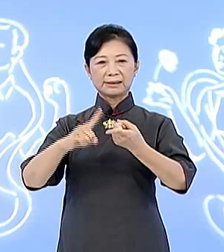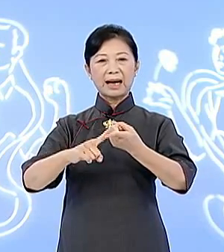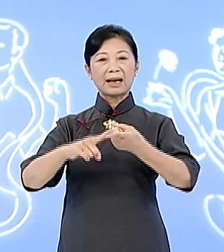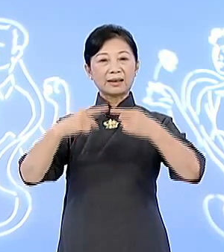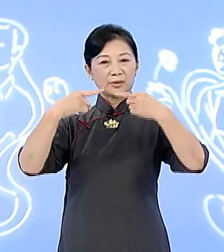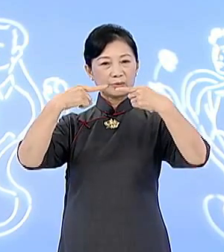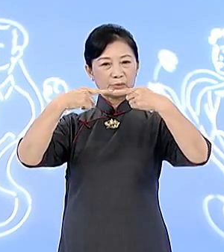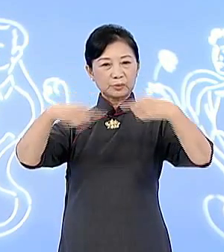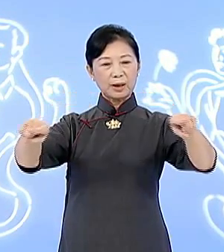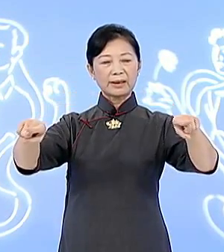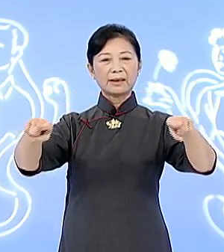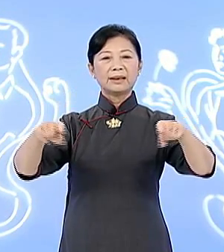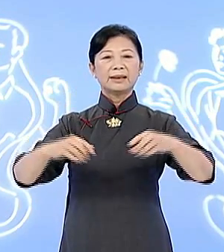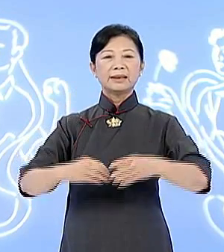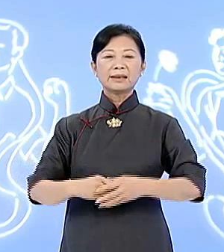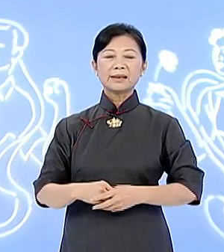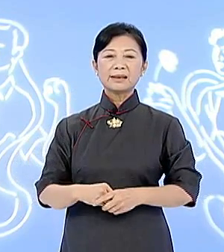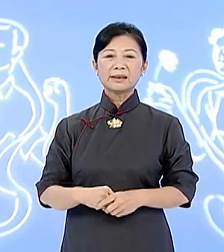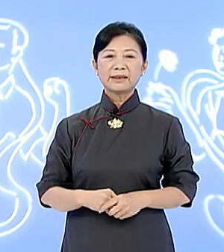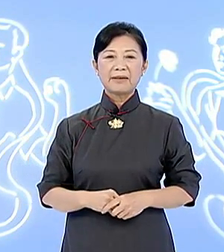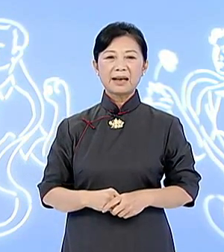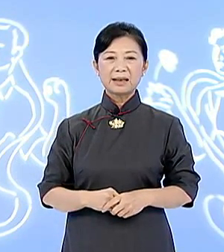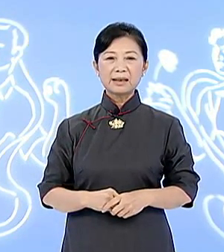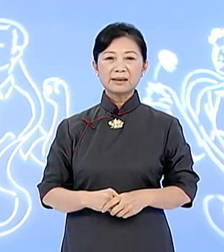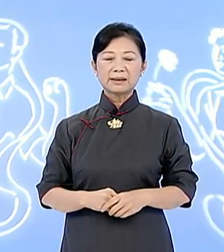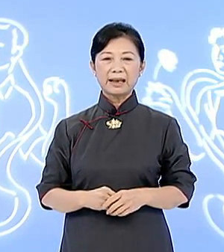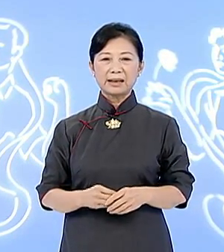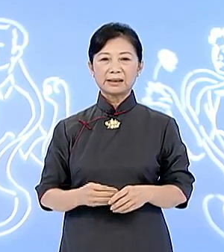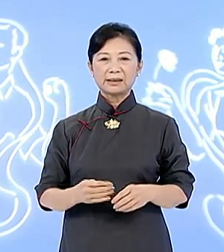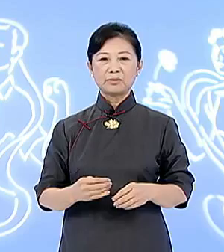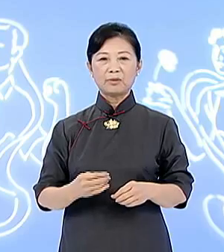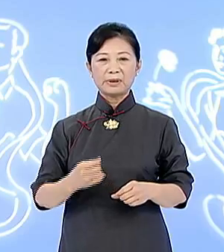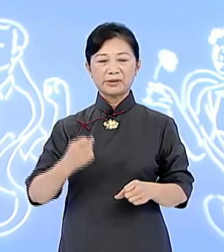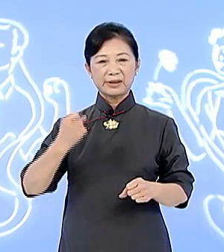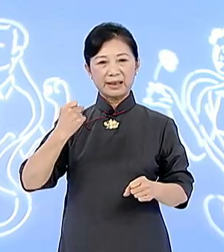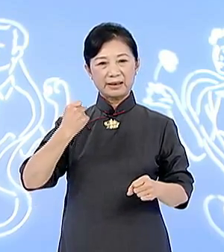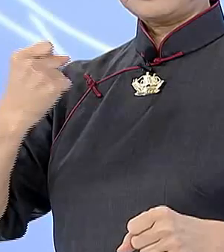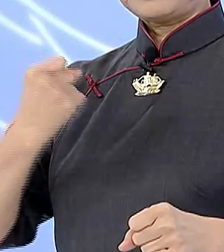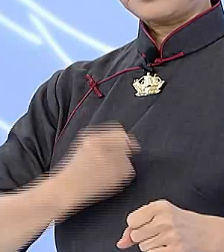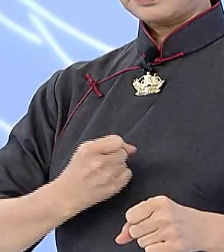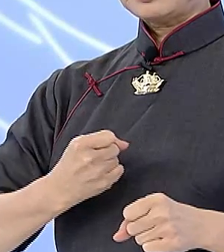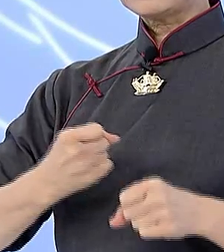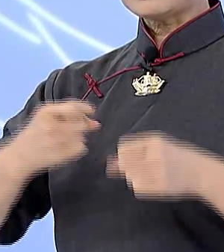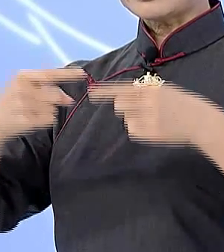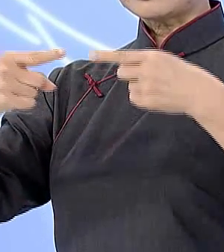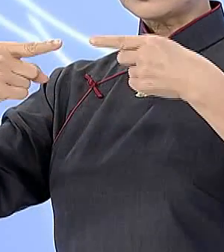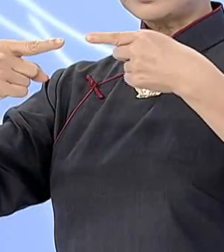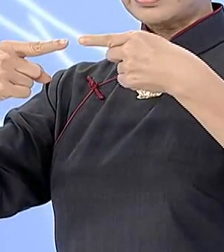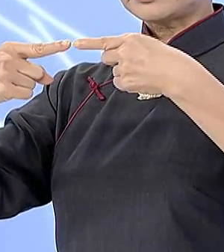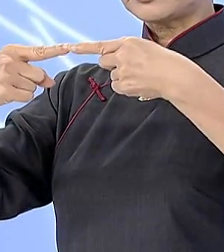当断。那在这个地方，二两个字我们直接断是两个食